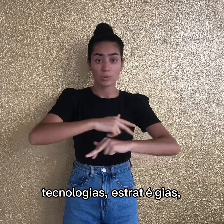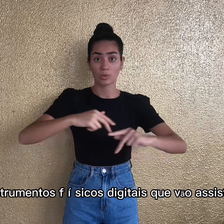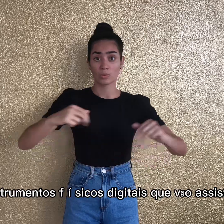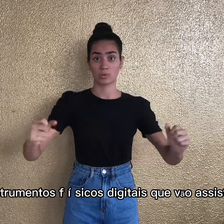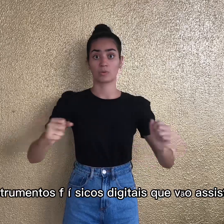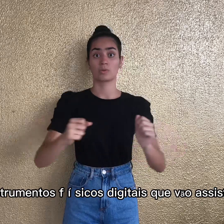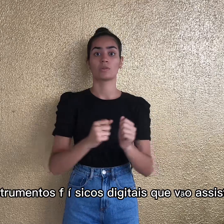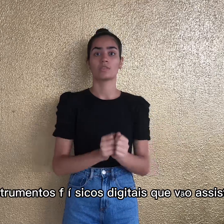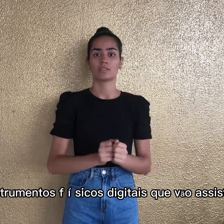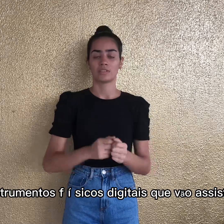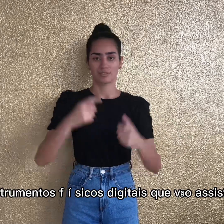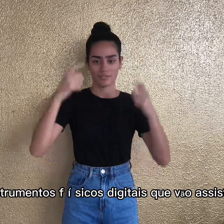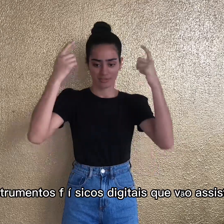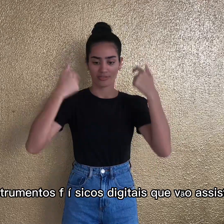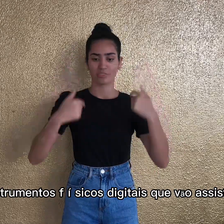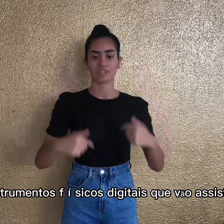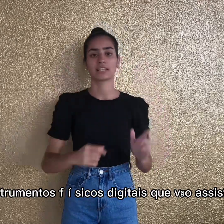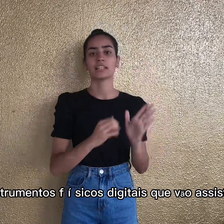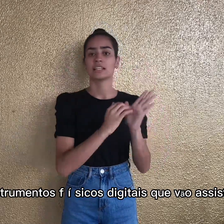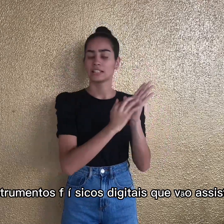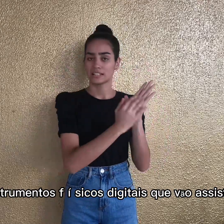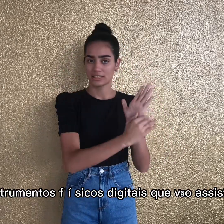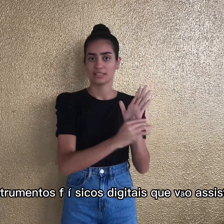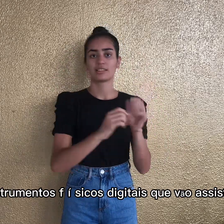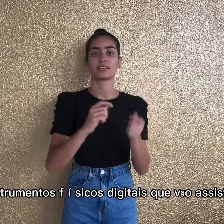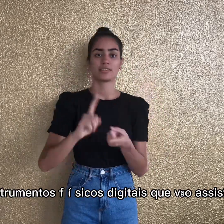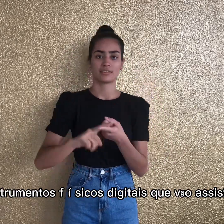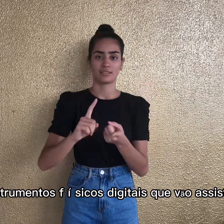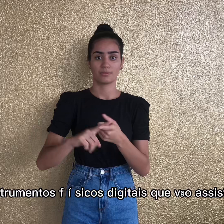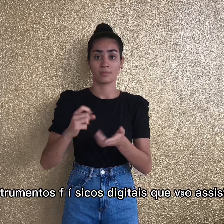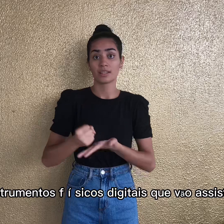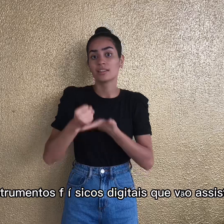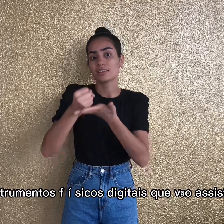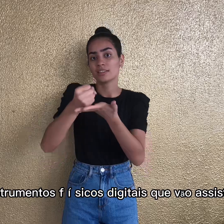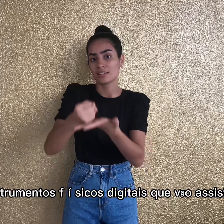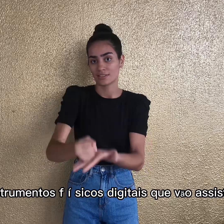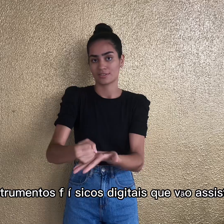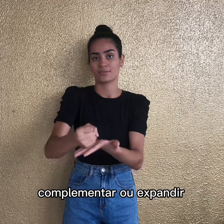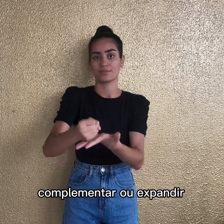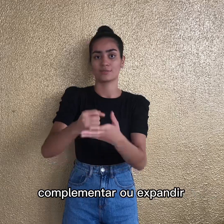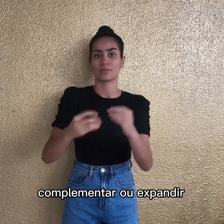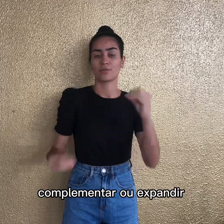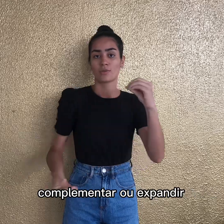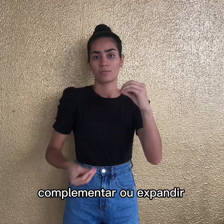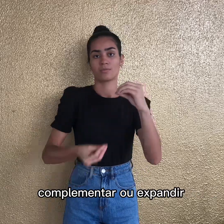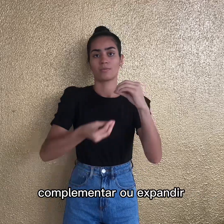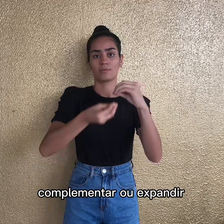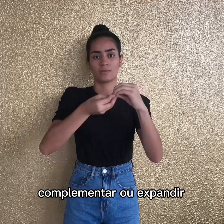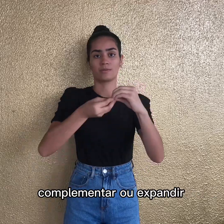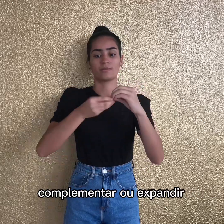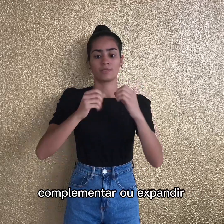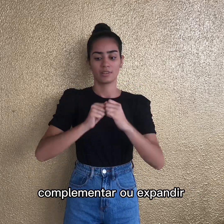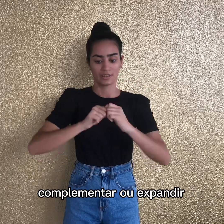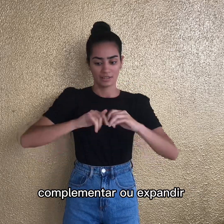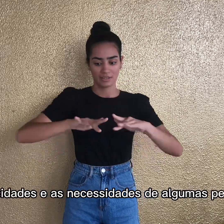estratégias, instrumentos físicos, digitais, que vão assistir, complementar ou expandir